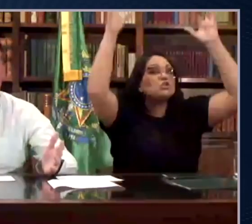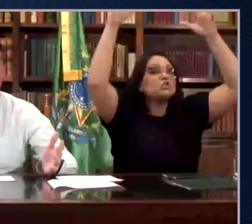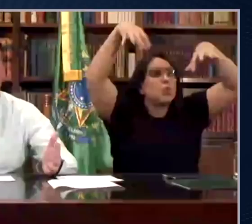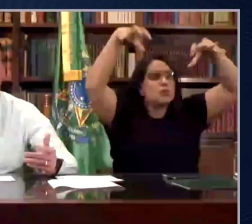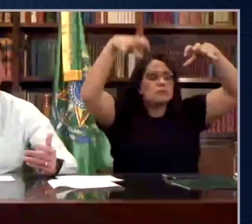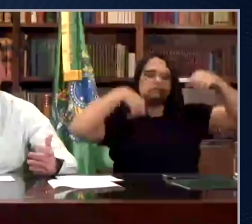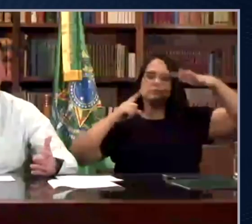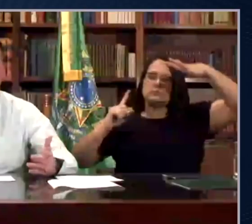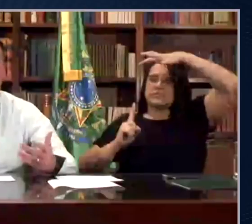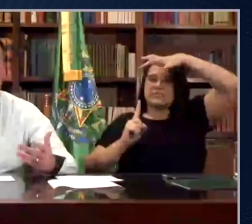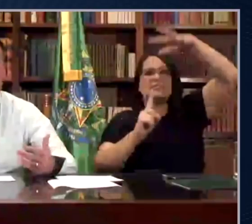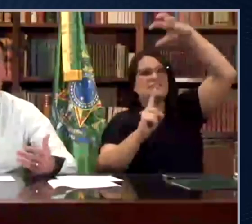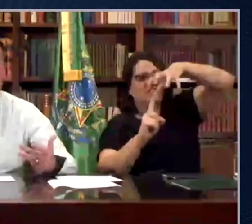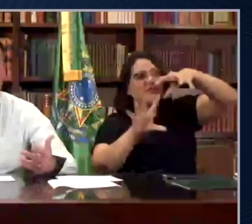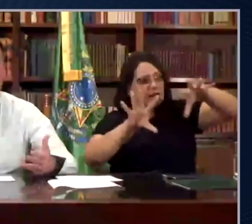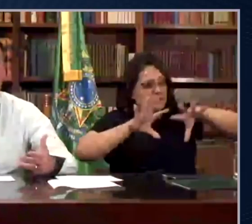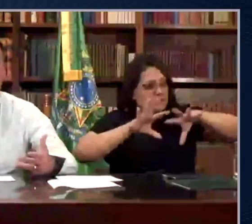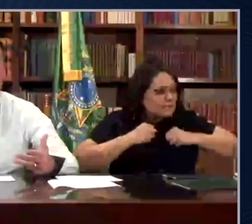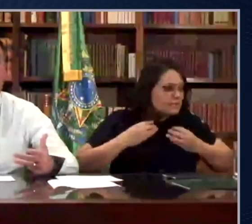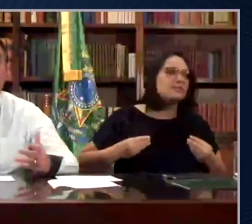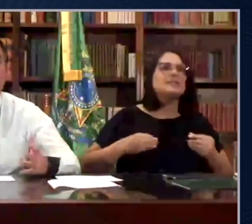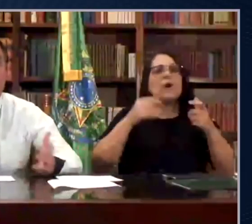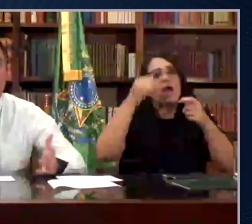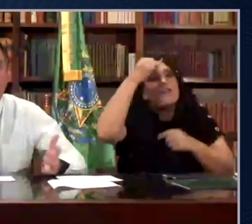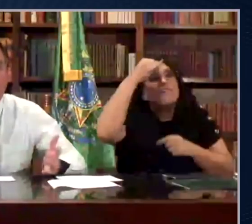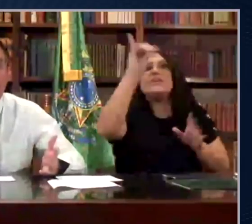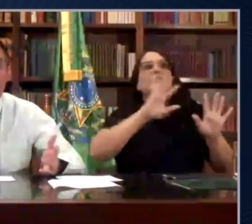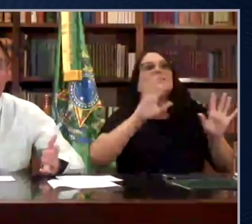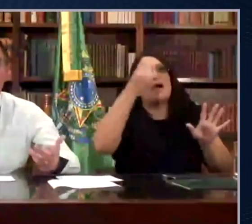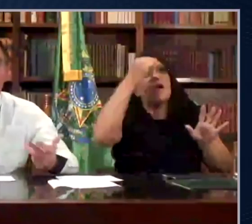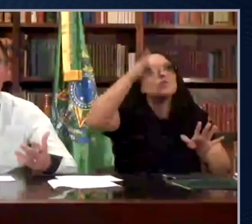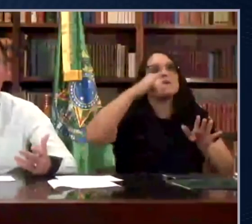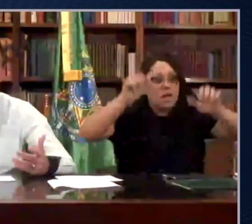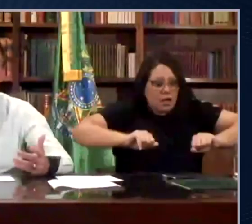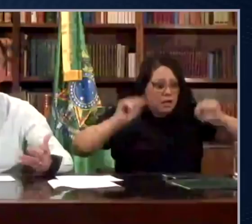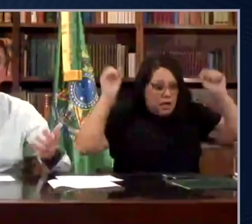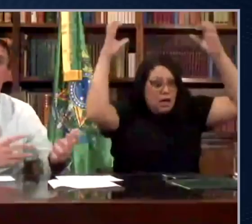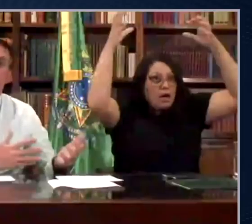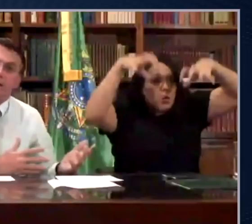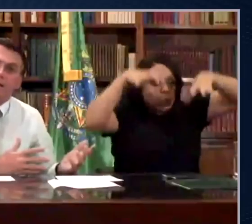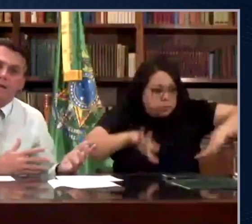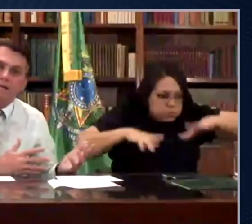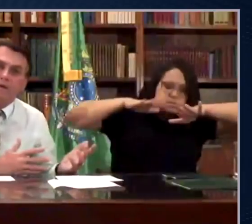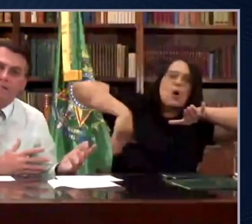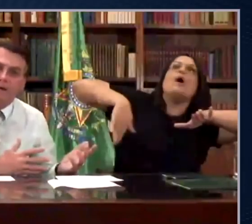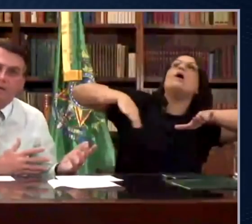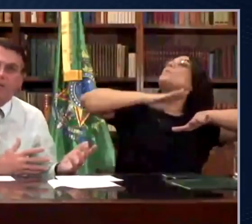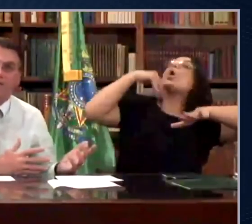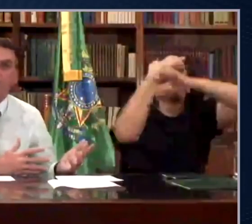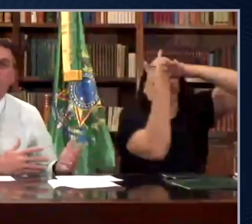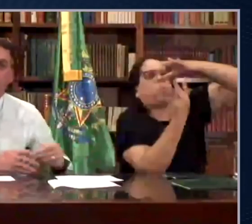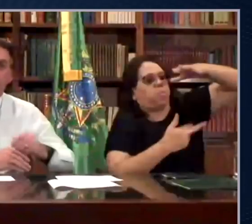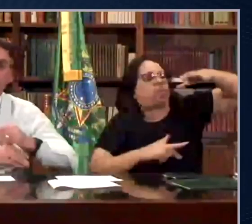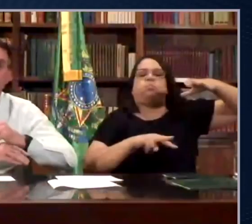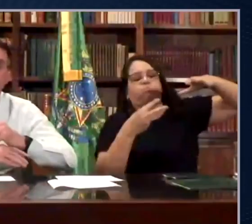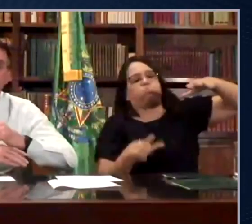ela. Tá? Agora, nós temos que nos preparar para você se molhar o menos possível e não morrer afogado. O não morrer afogado, estamos trabalhando com a nossa